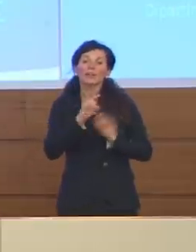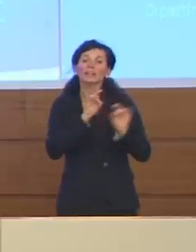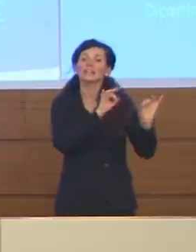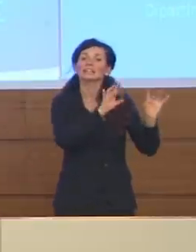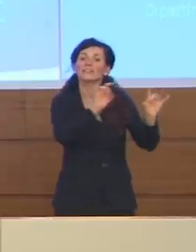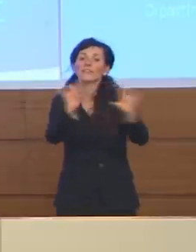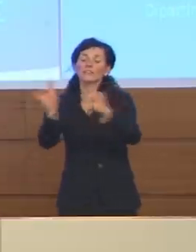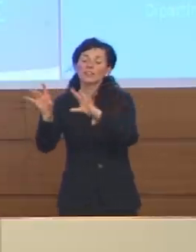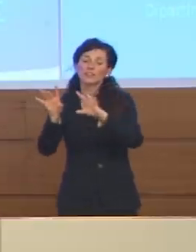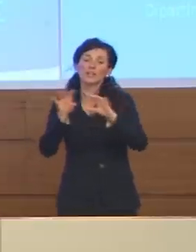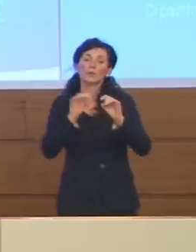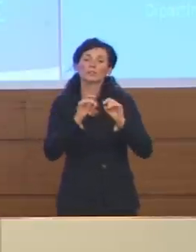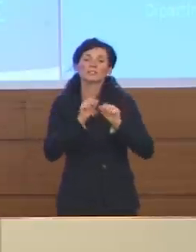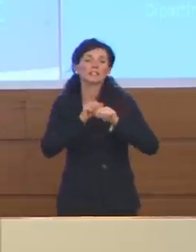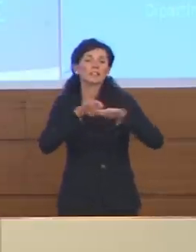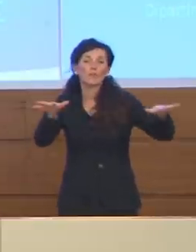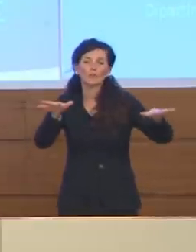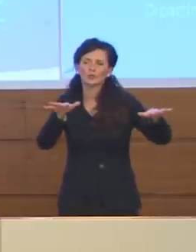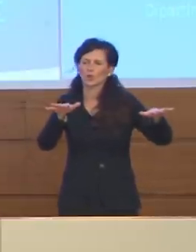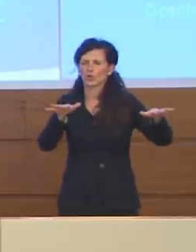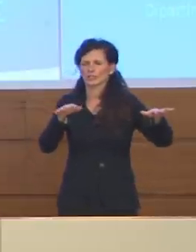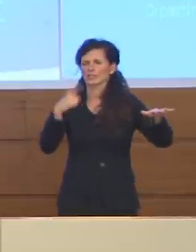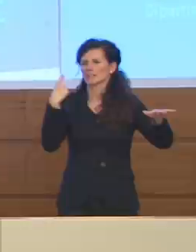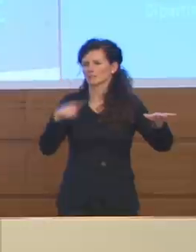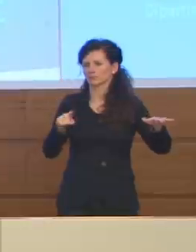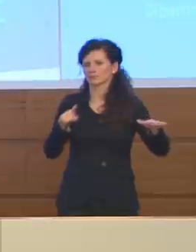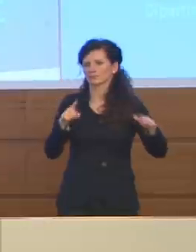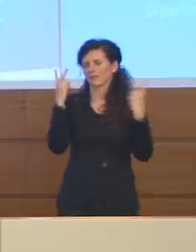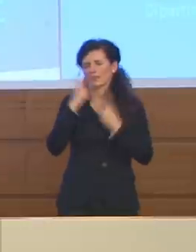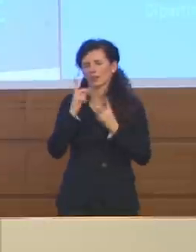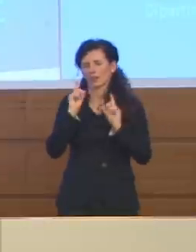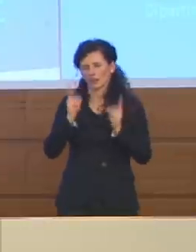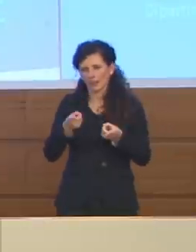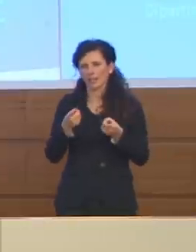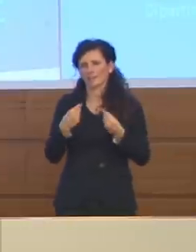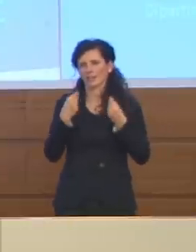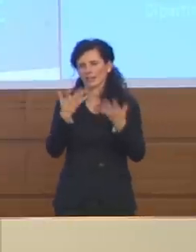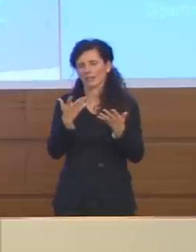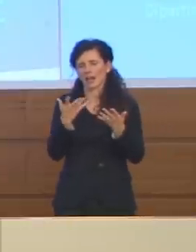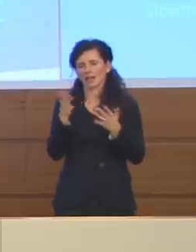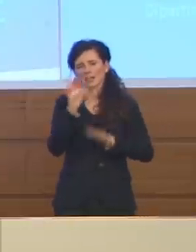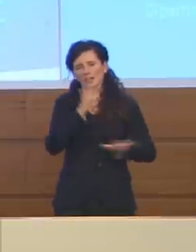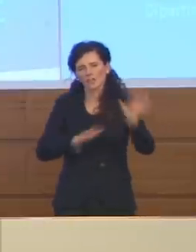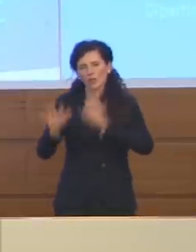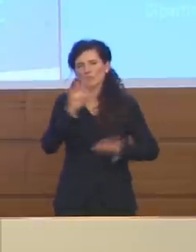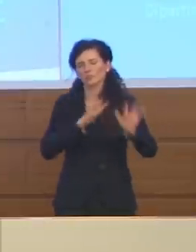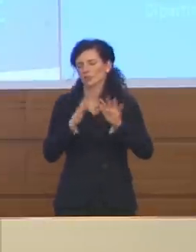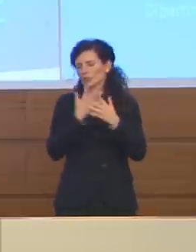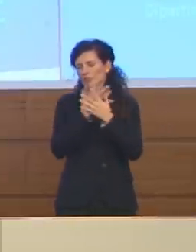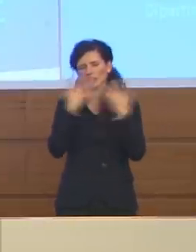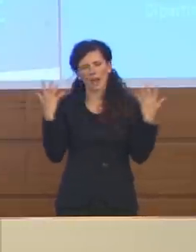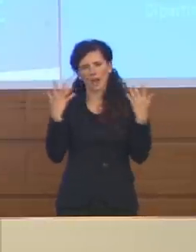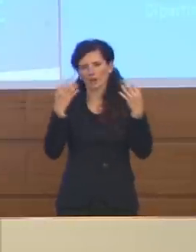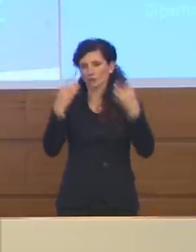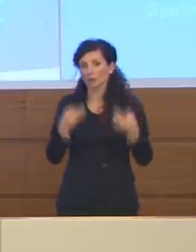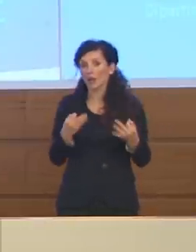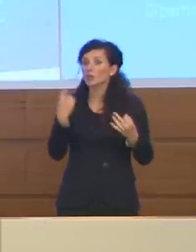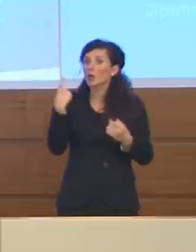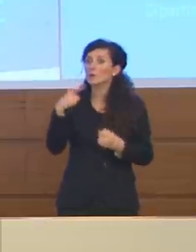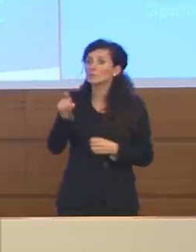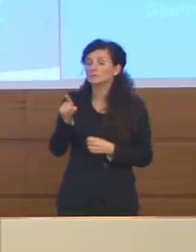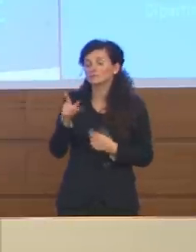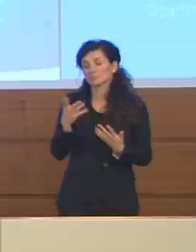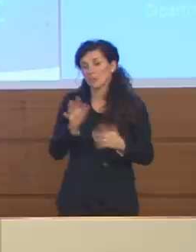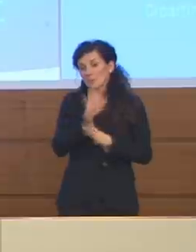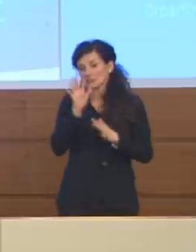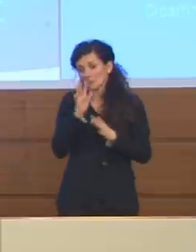una riflessione una comunicazione che sia solida e sinceramente questo mi sembra un po poco